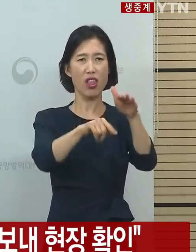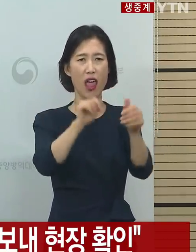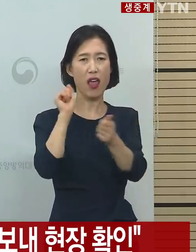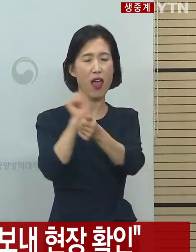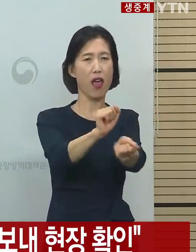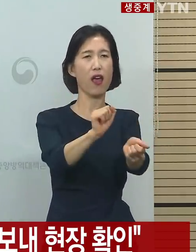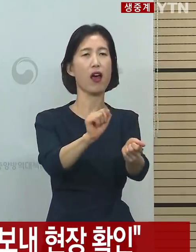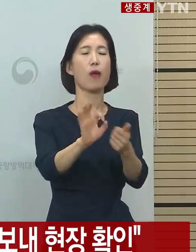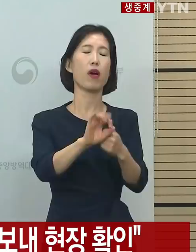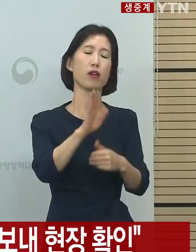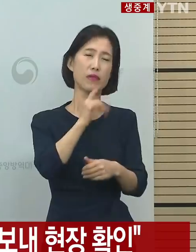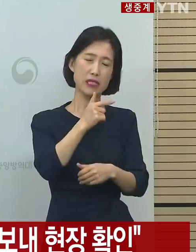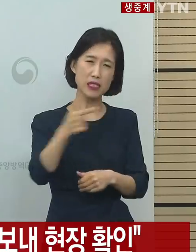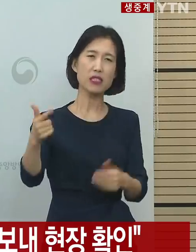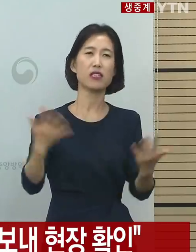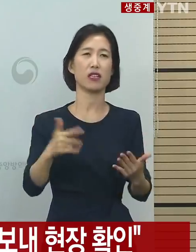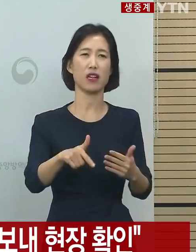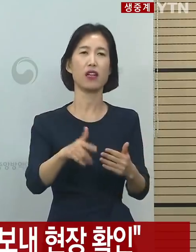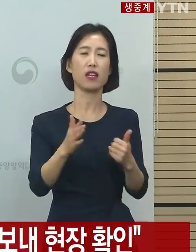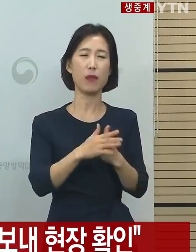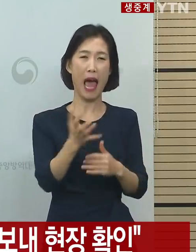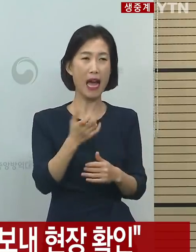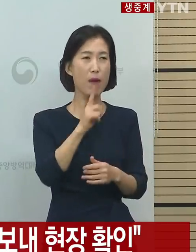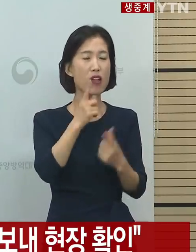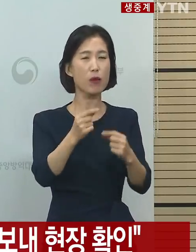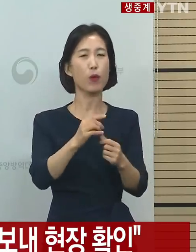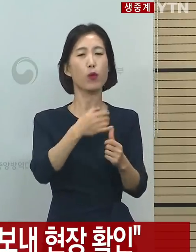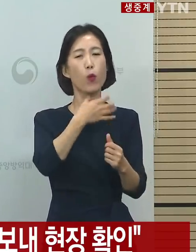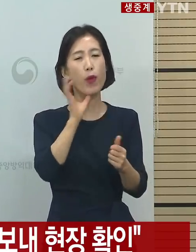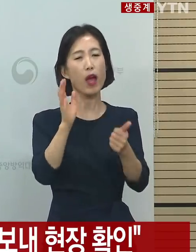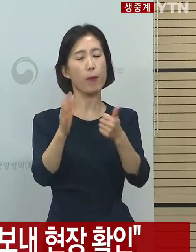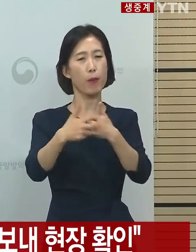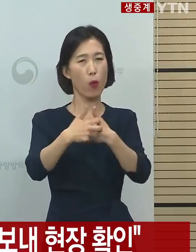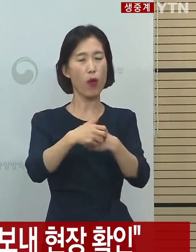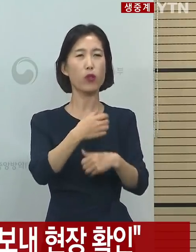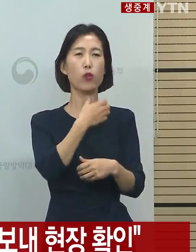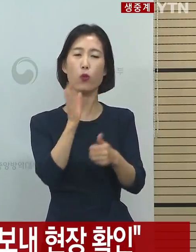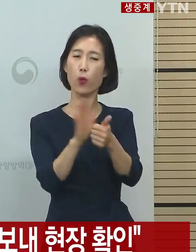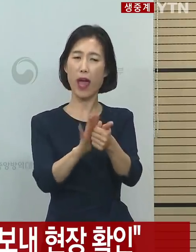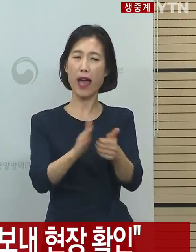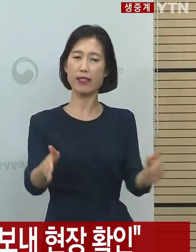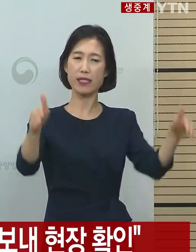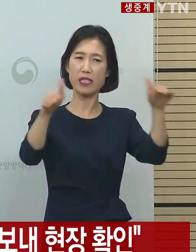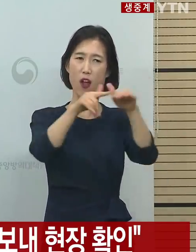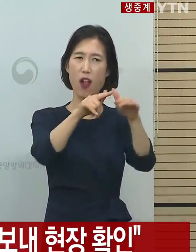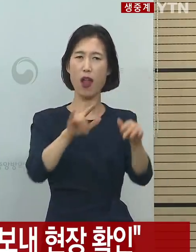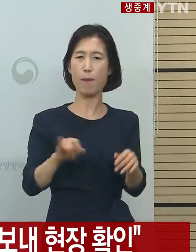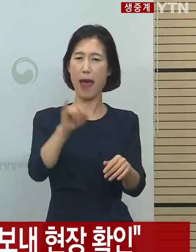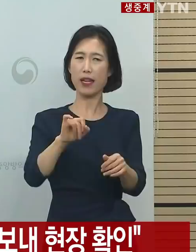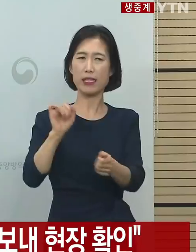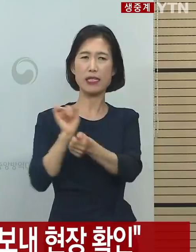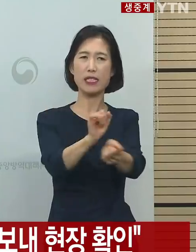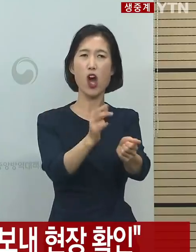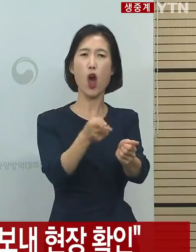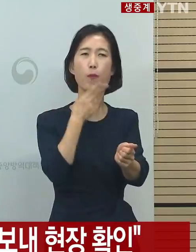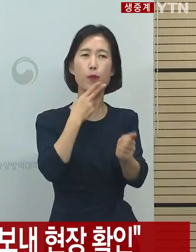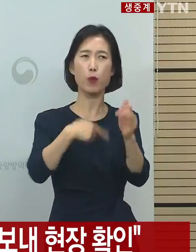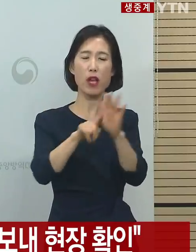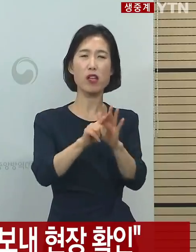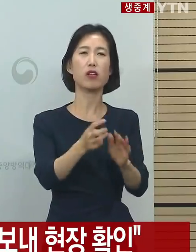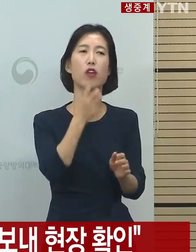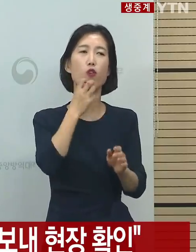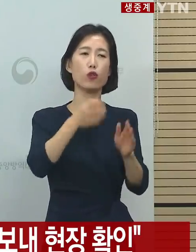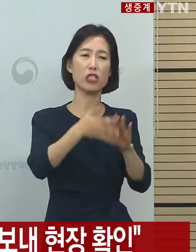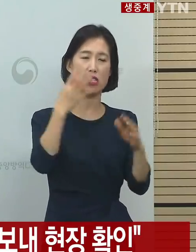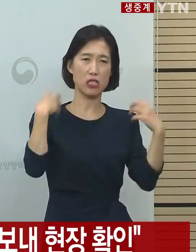보고 있습니다. 또한 말씀드린 요양원, 요양병원 같은 데 어떻게 하면 들어가지 않게 할 건가에 대해서 서울시